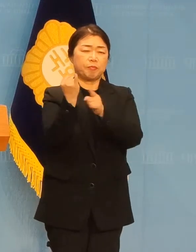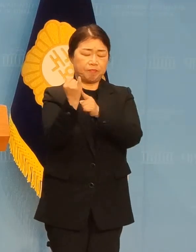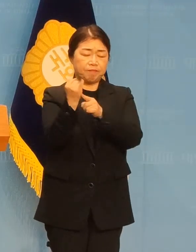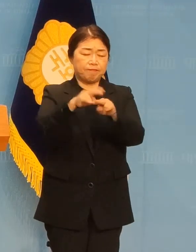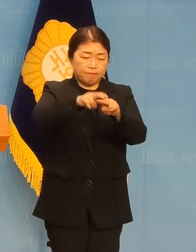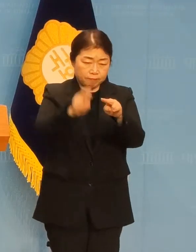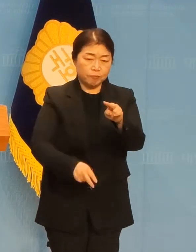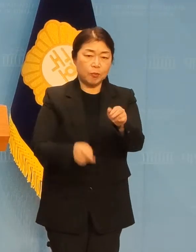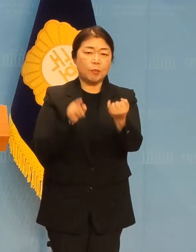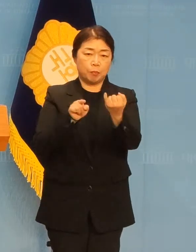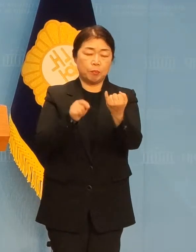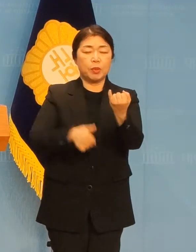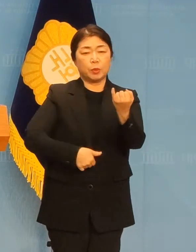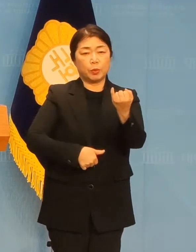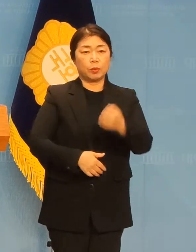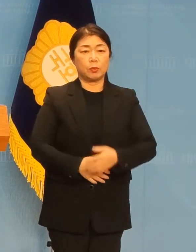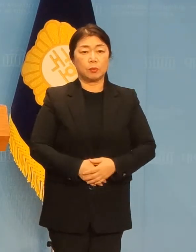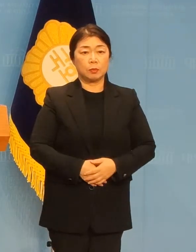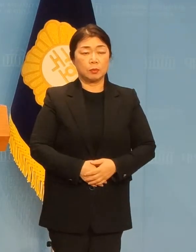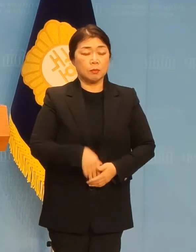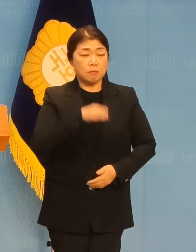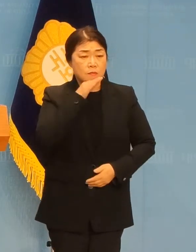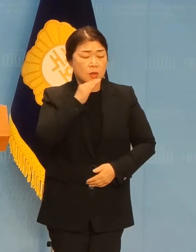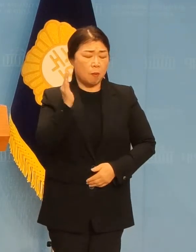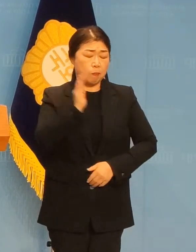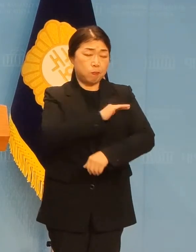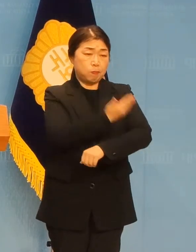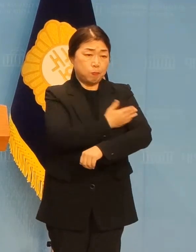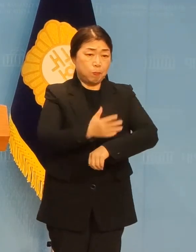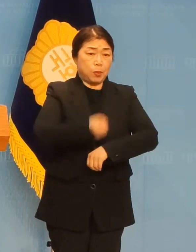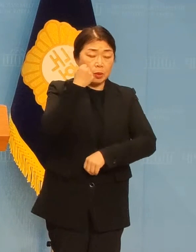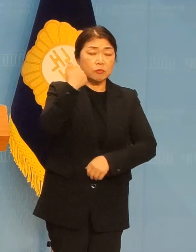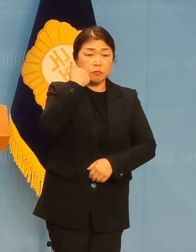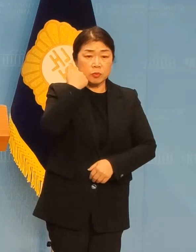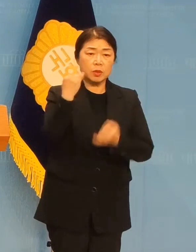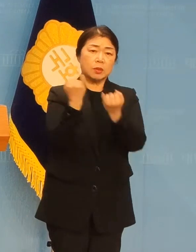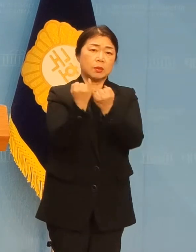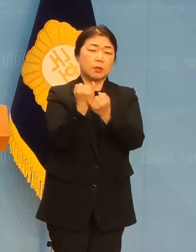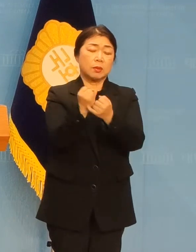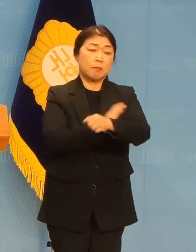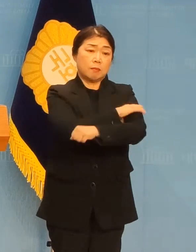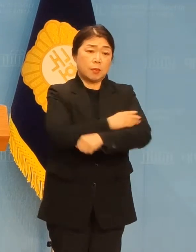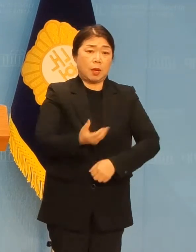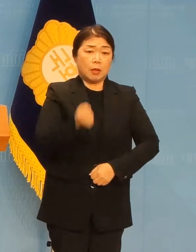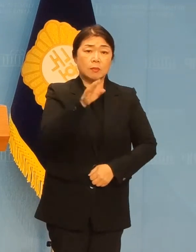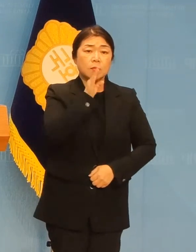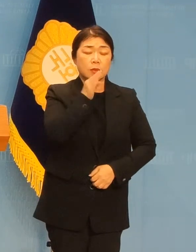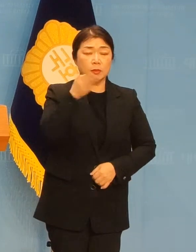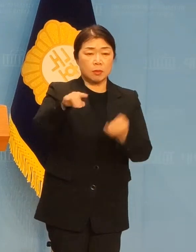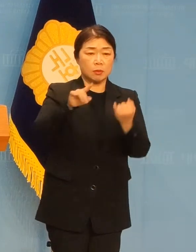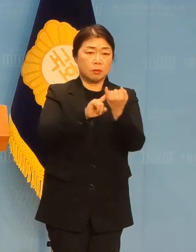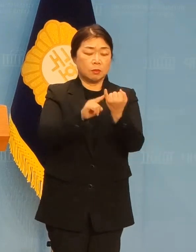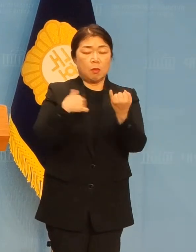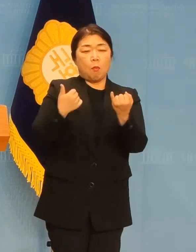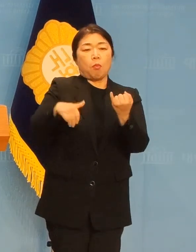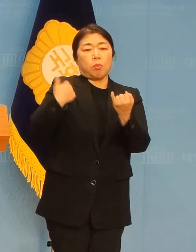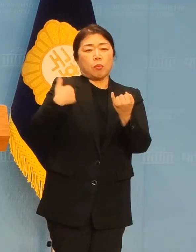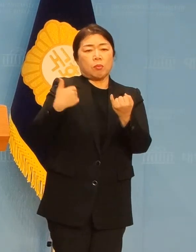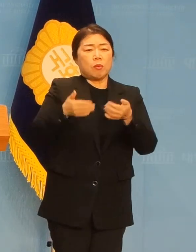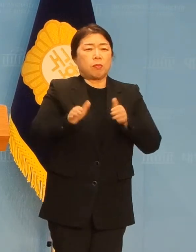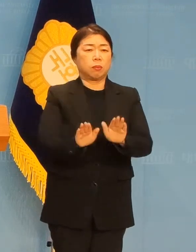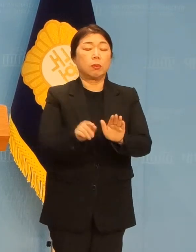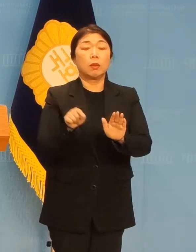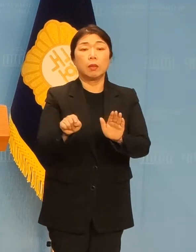의혹의 몸통인 김현지 실장은 그대로 남겨두고 우리는 몰랐다고 발뺌하는 전형적인